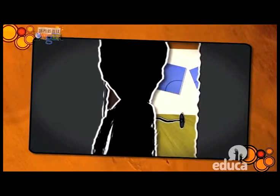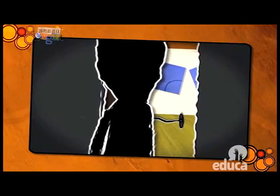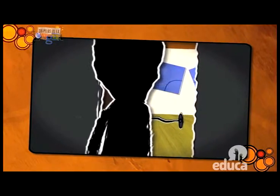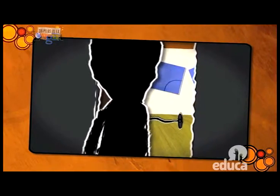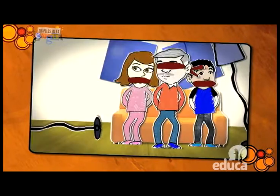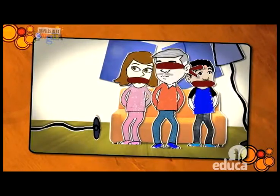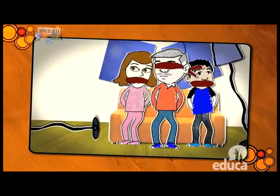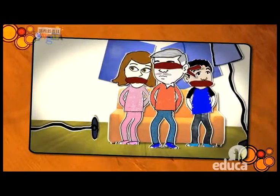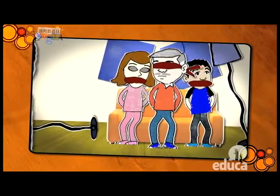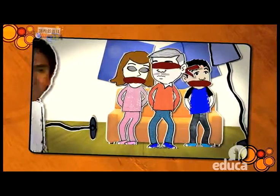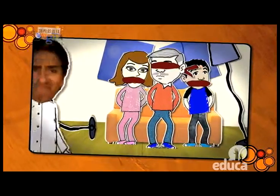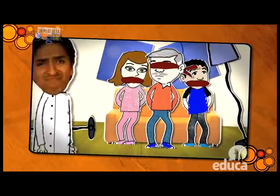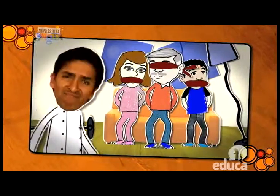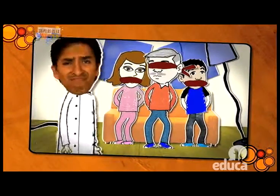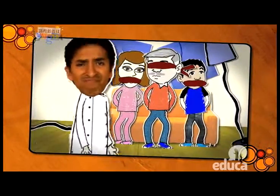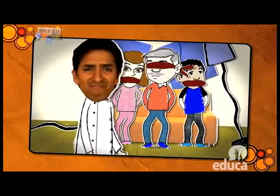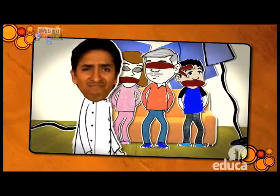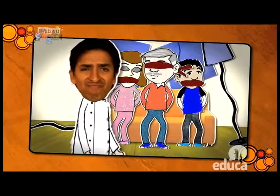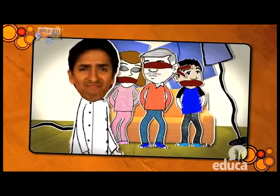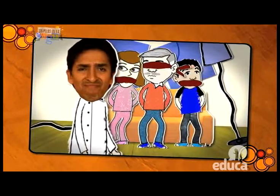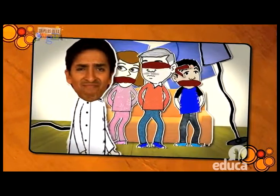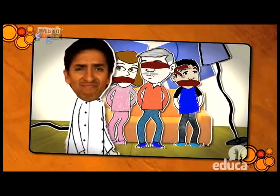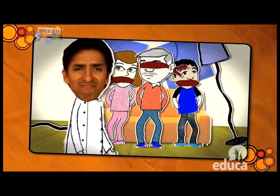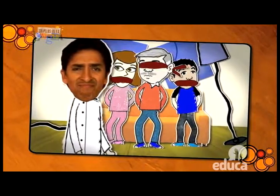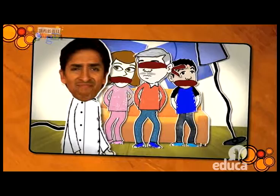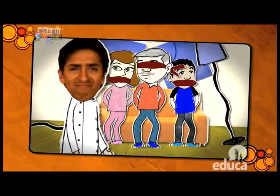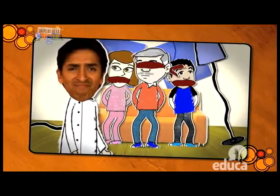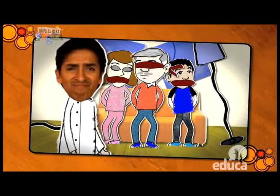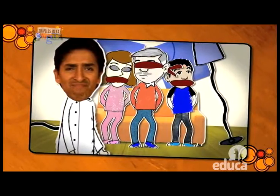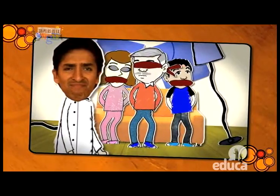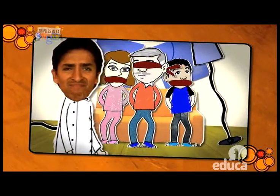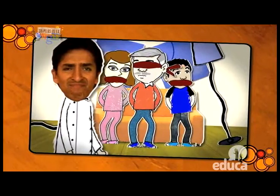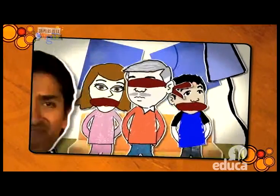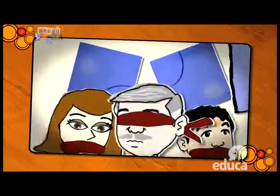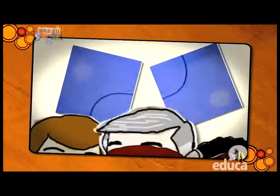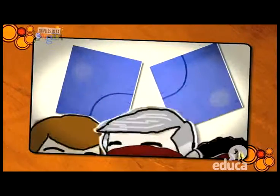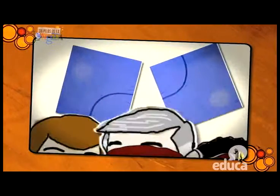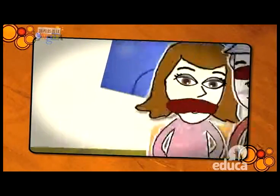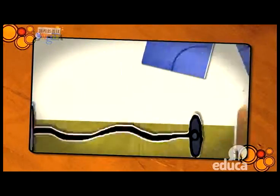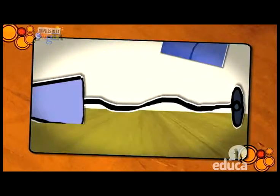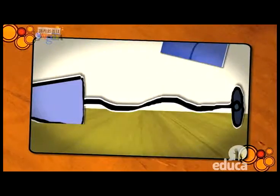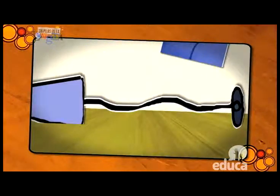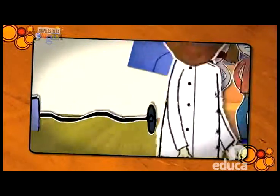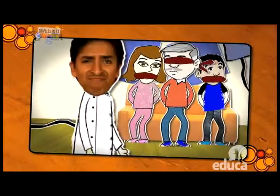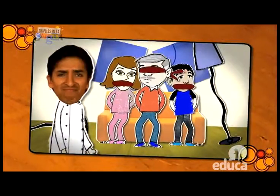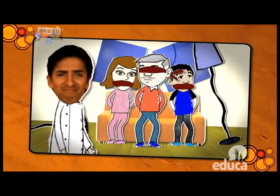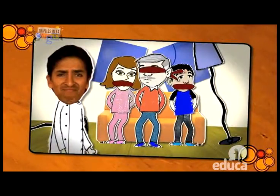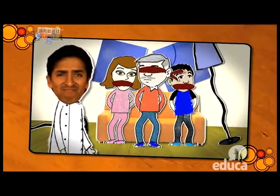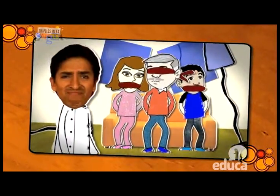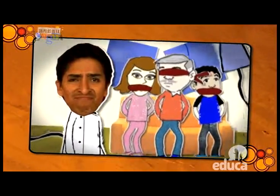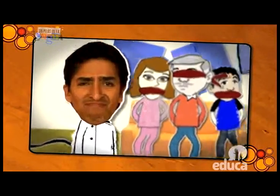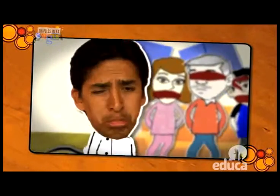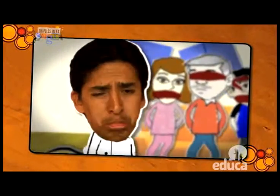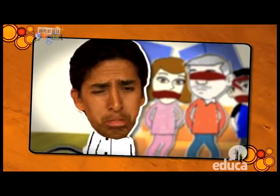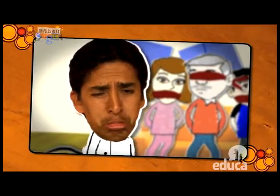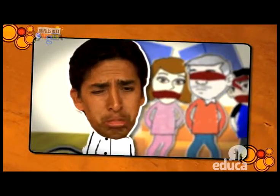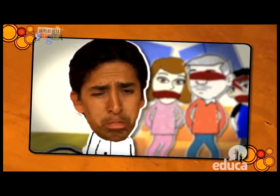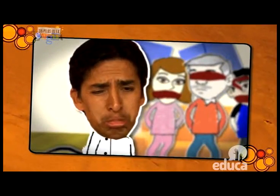mi familia maniatada sin poder moverse. Se ve que habían entrado a robar y yo no me había dado ni cuenta.